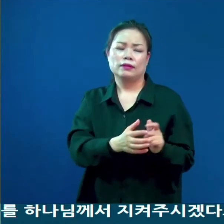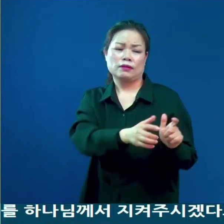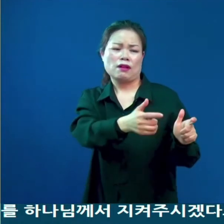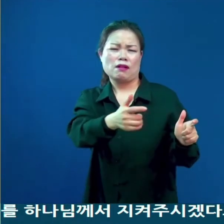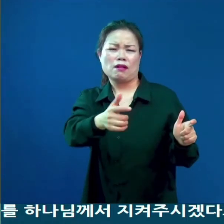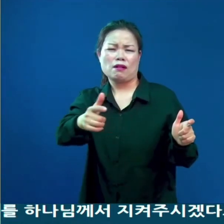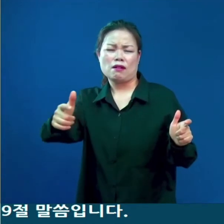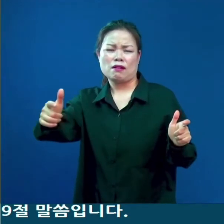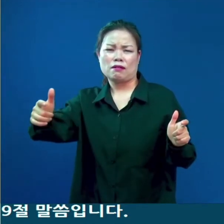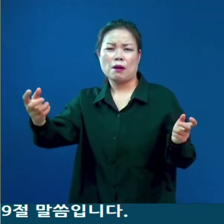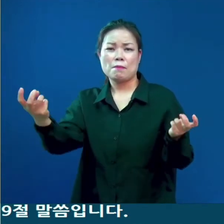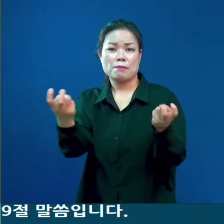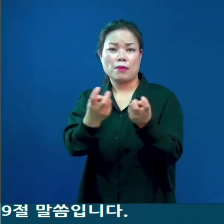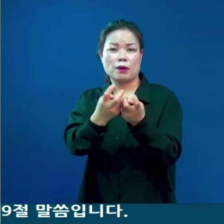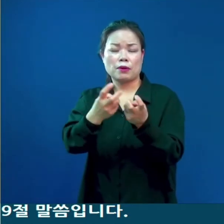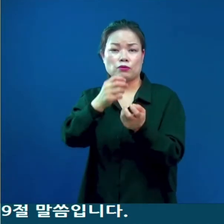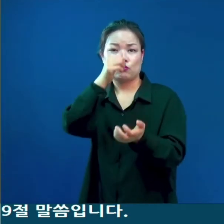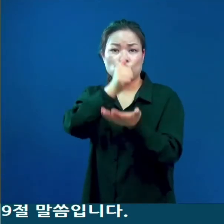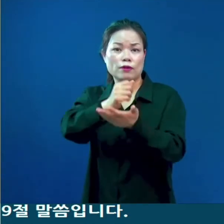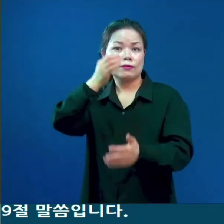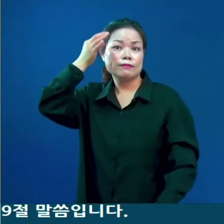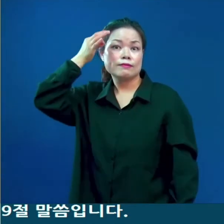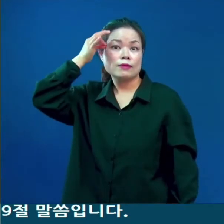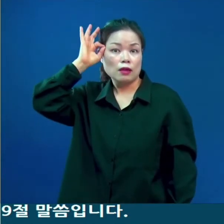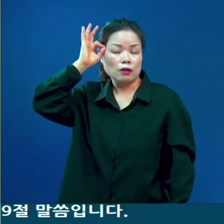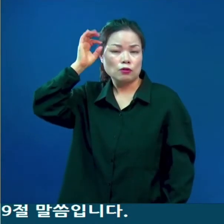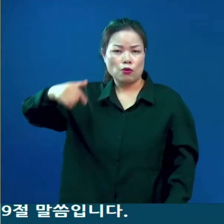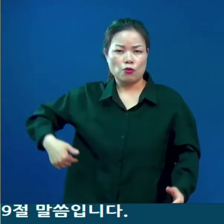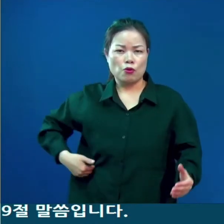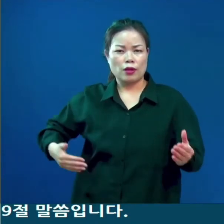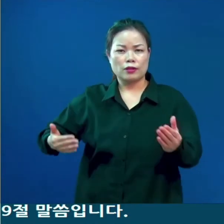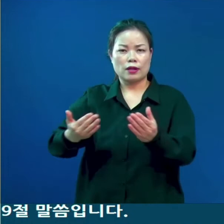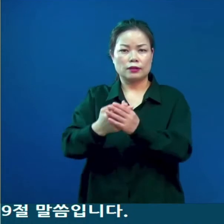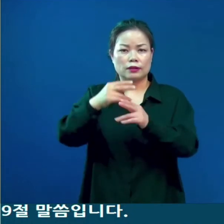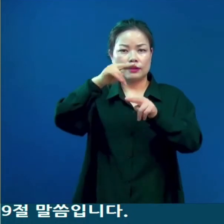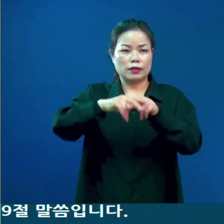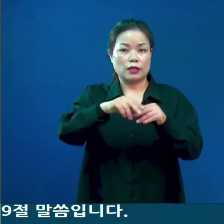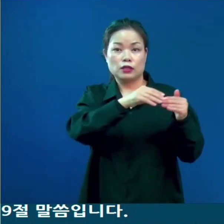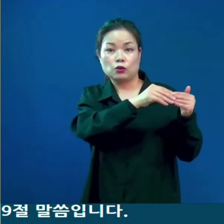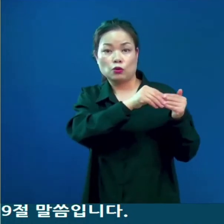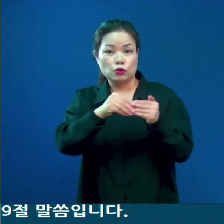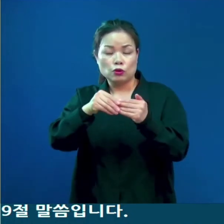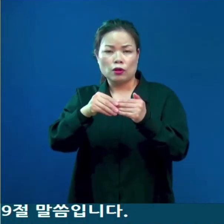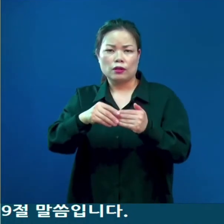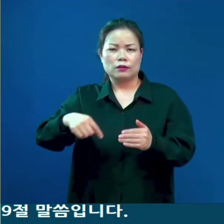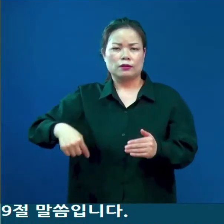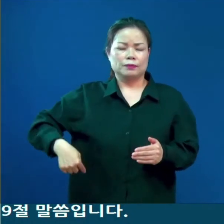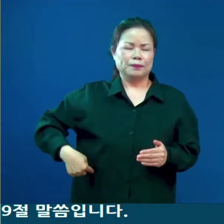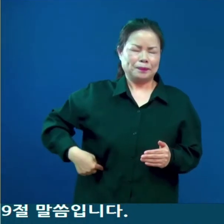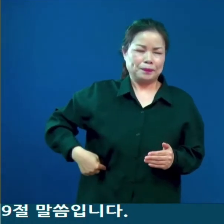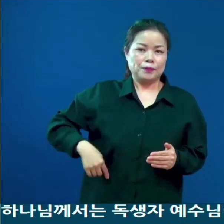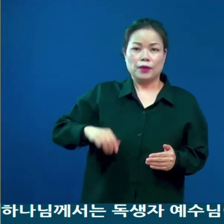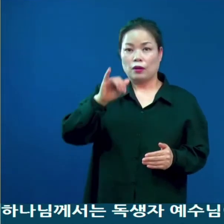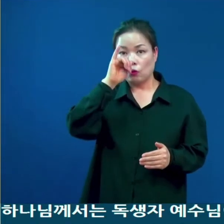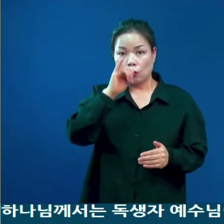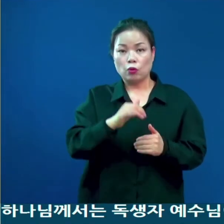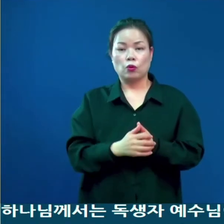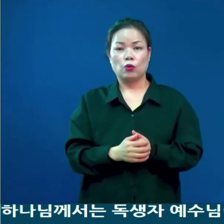다양한 방법으로 죄를 깨닫게 하시고요, 회개하는 자리로 인도하십니다. 그게 양심의 가책을 통한 것일 수도